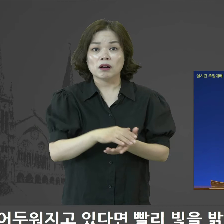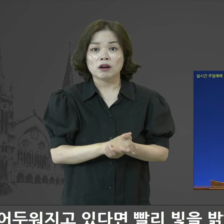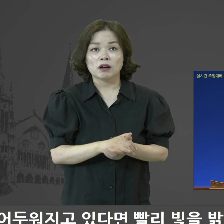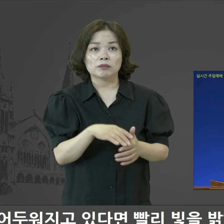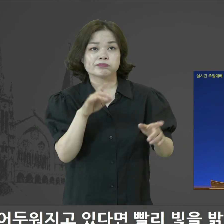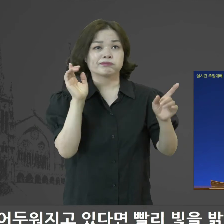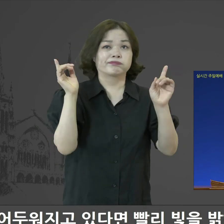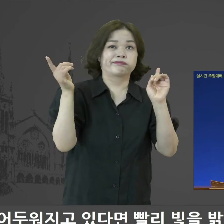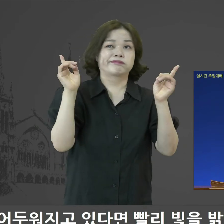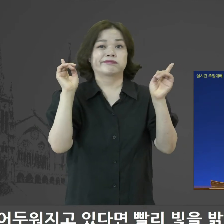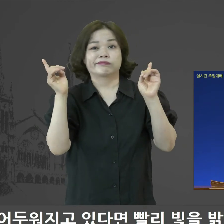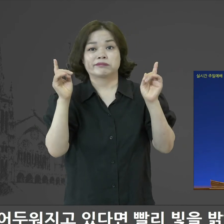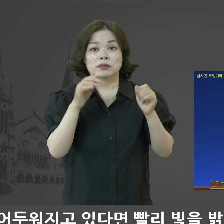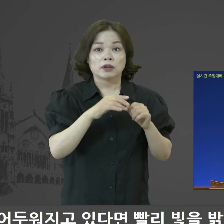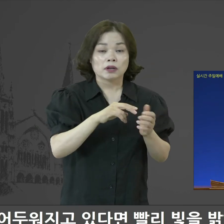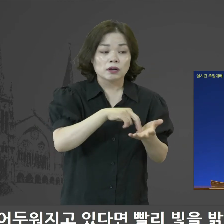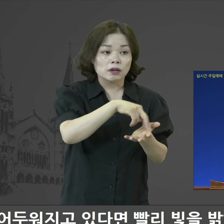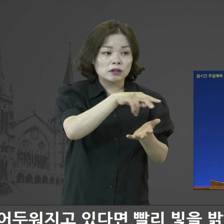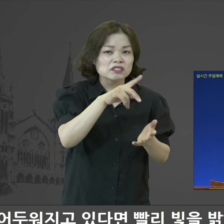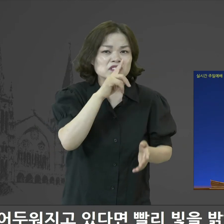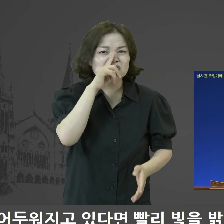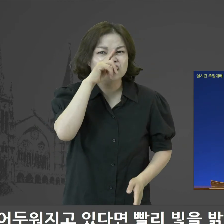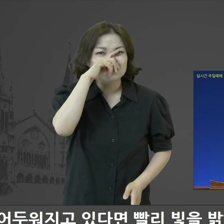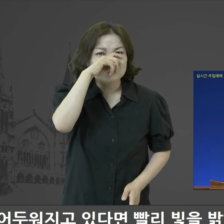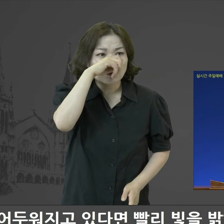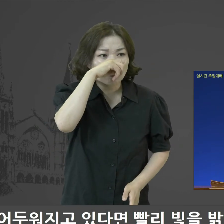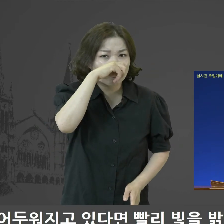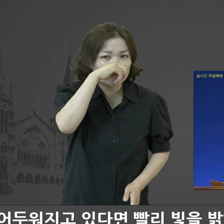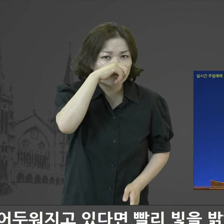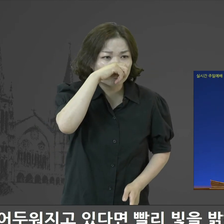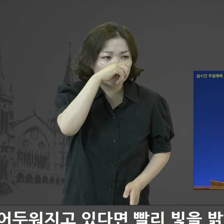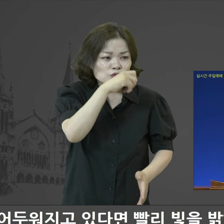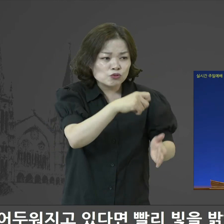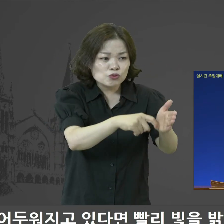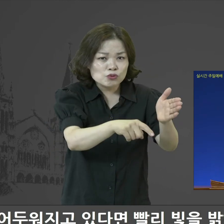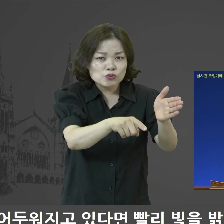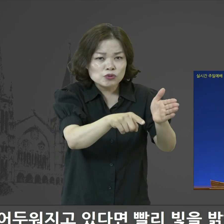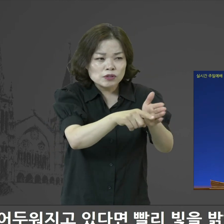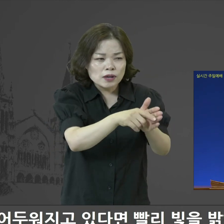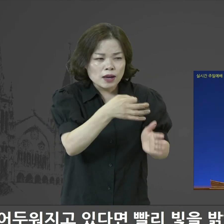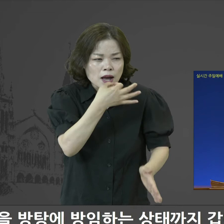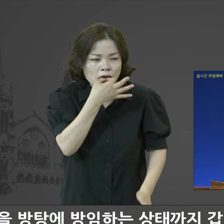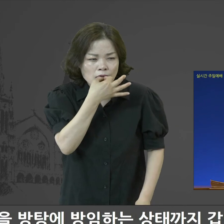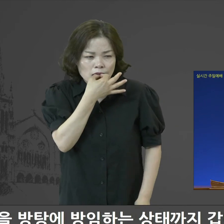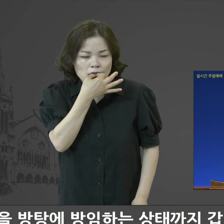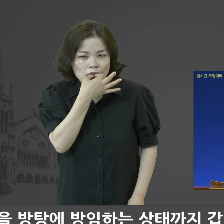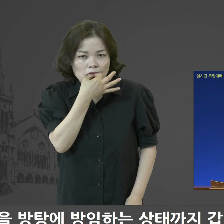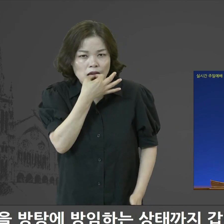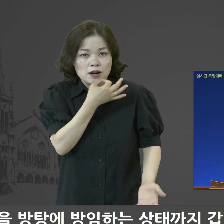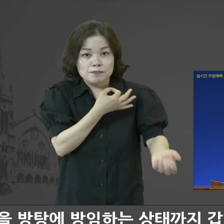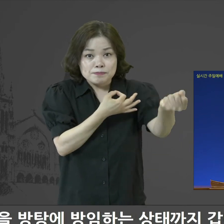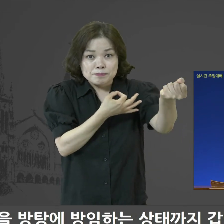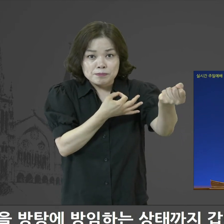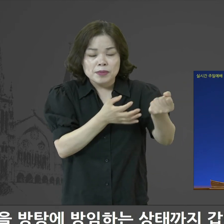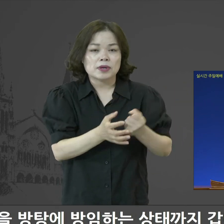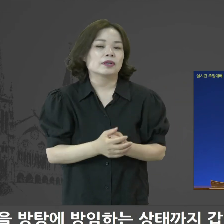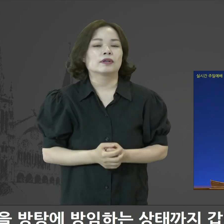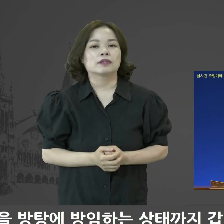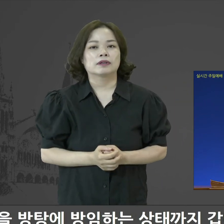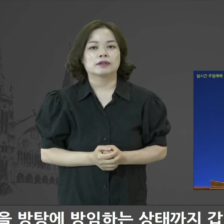자신을 방탕에 방임하여 더러운 것을 위하여 욕심으로 행한다.